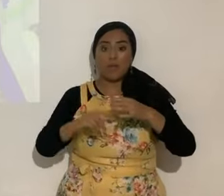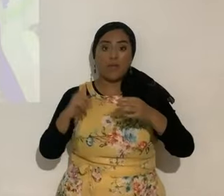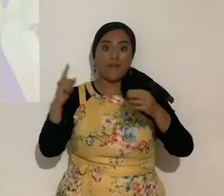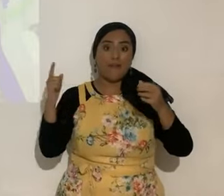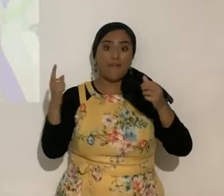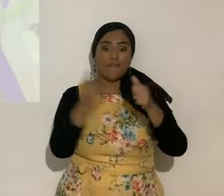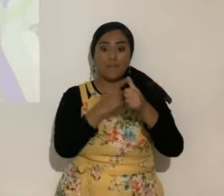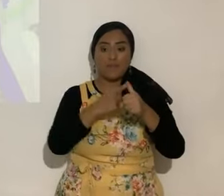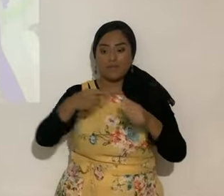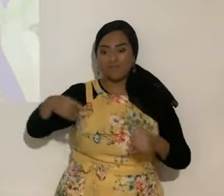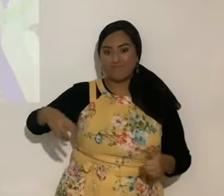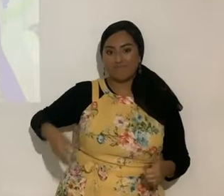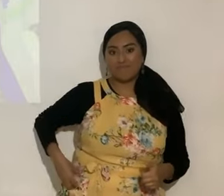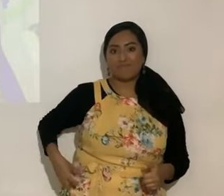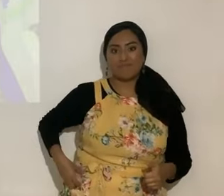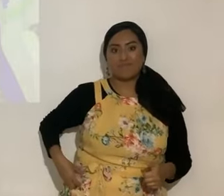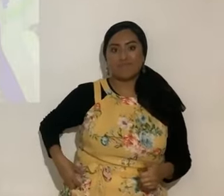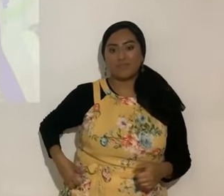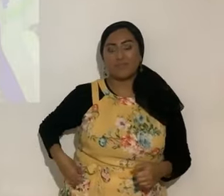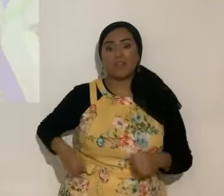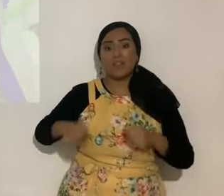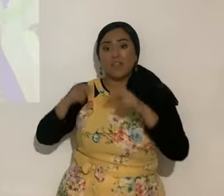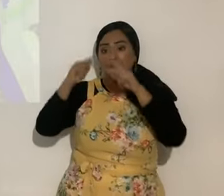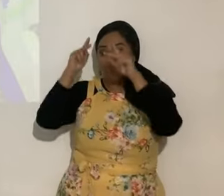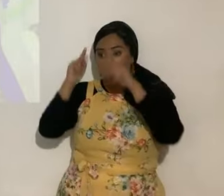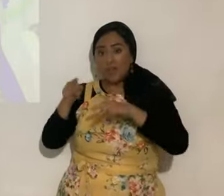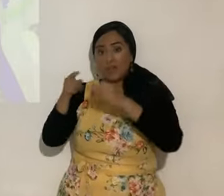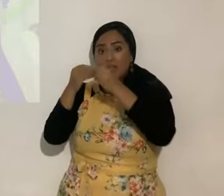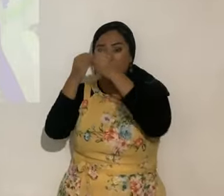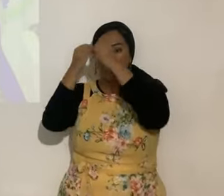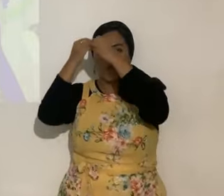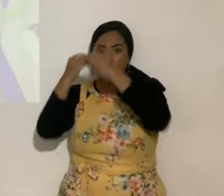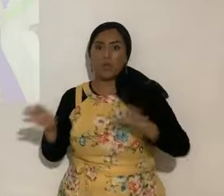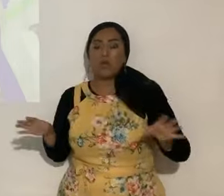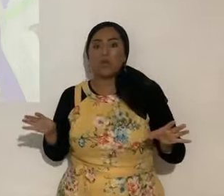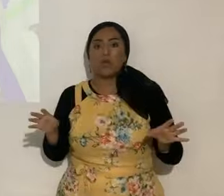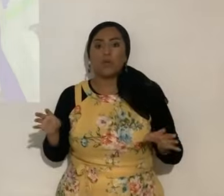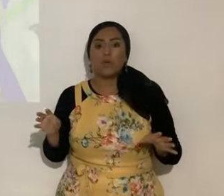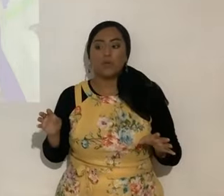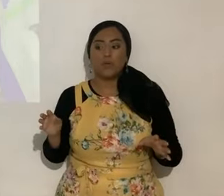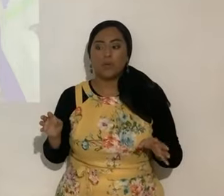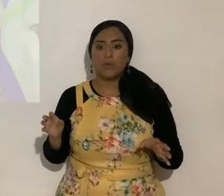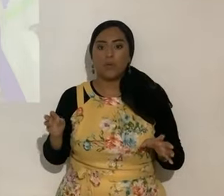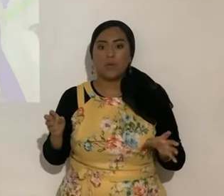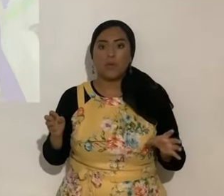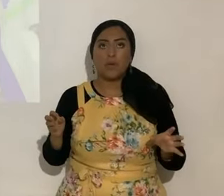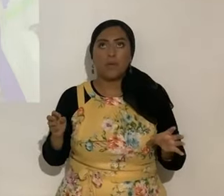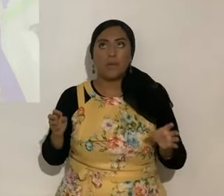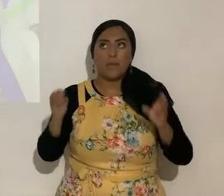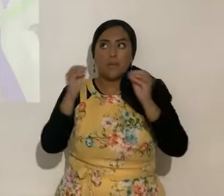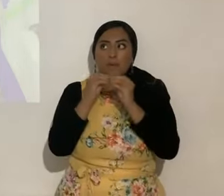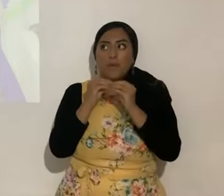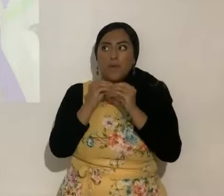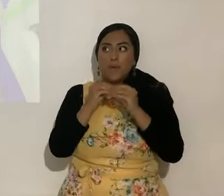paga, es el hígado, y esta persona, perdió, más de tres partes,